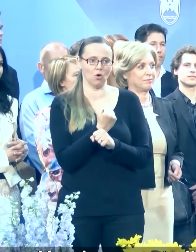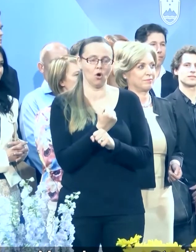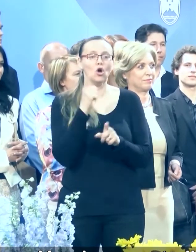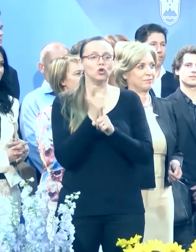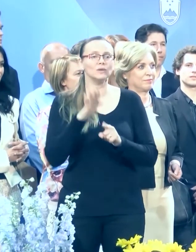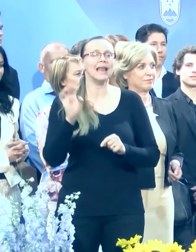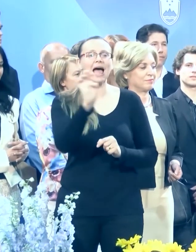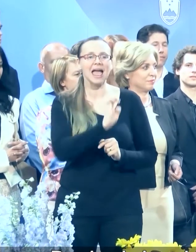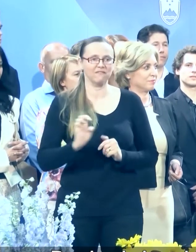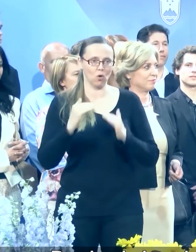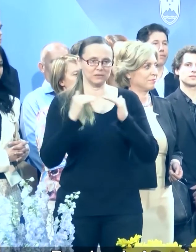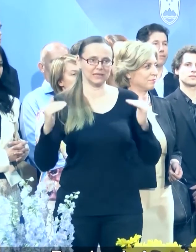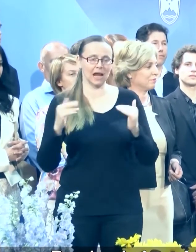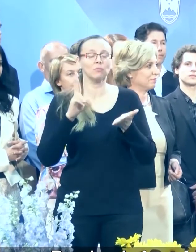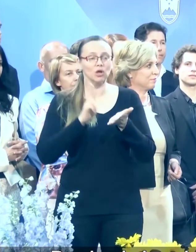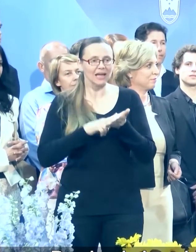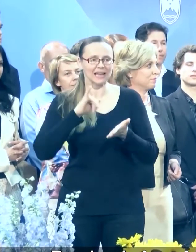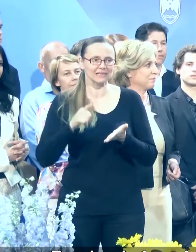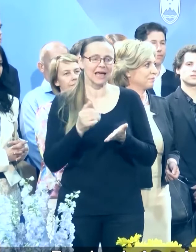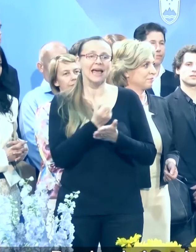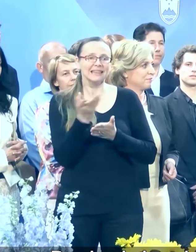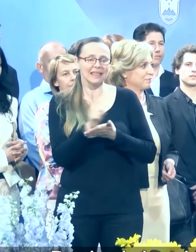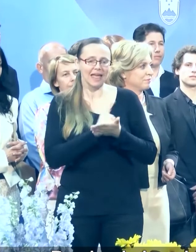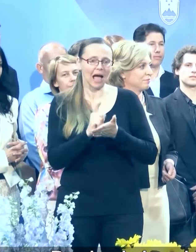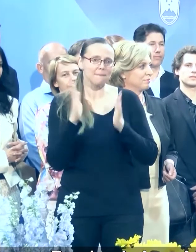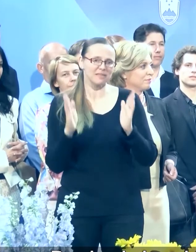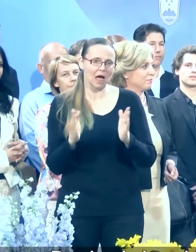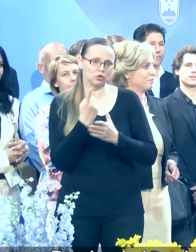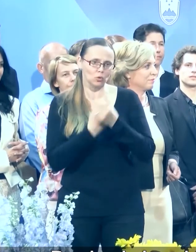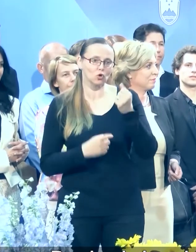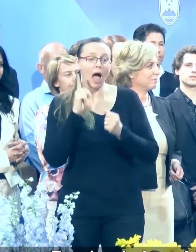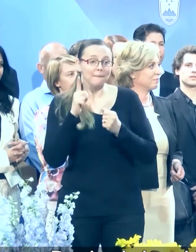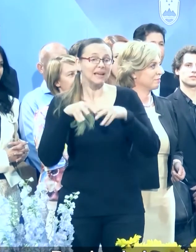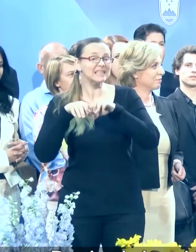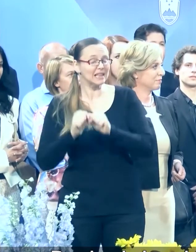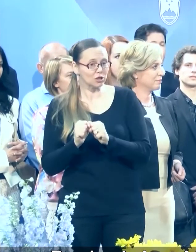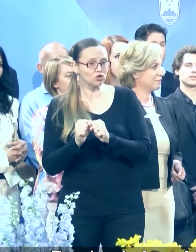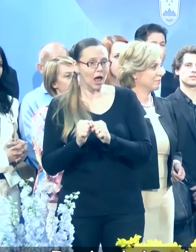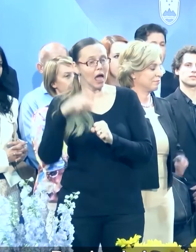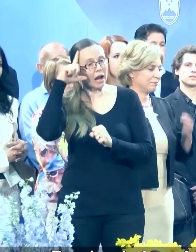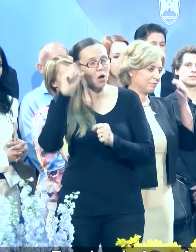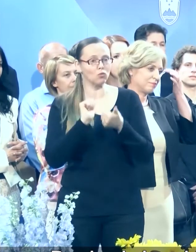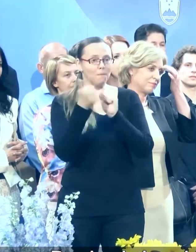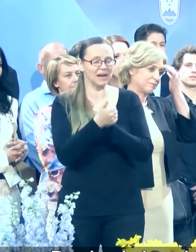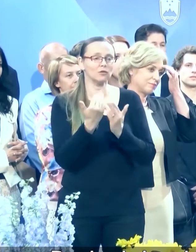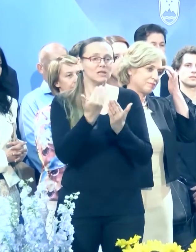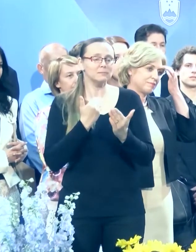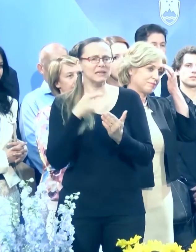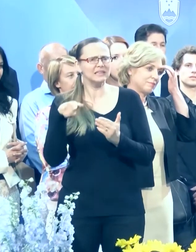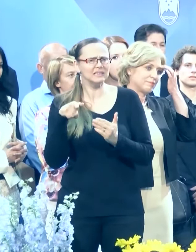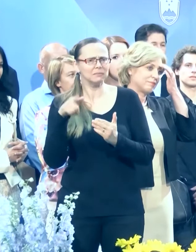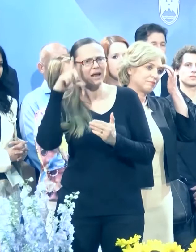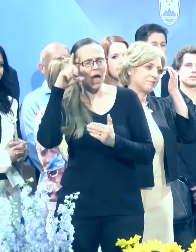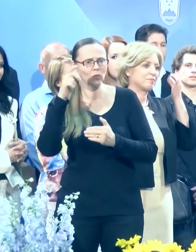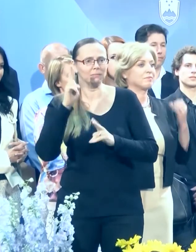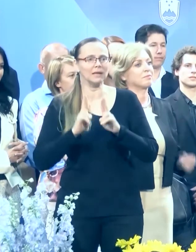na evropski ravni. Res je, da je nekaj mandatov izgubila, vendar je zadržala odločilno prednost pred glavnimi konkurenti, to